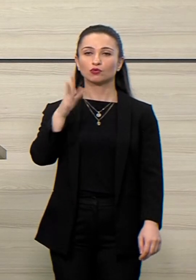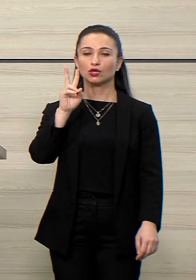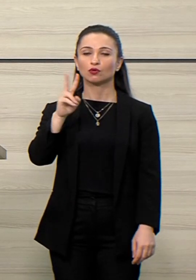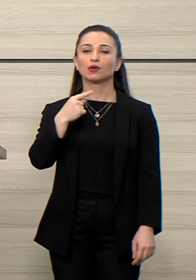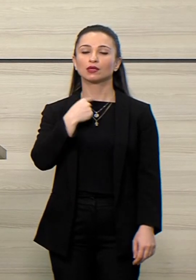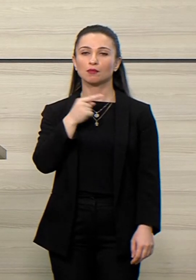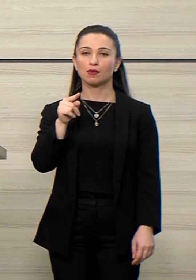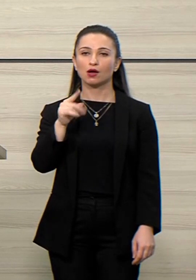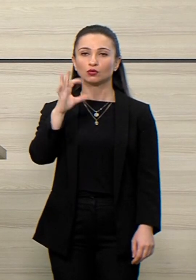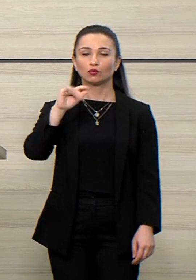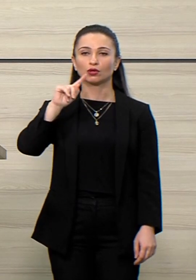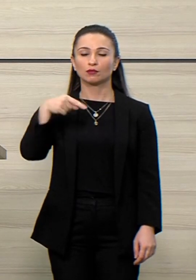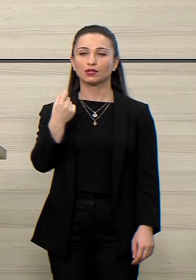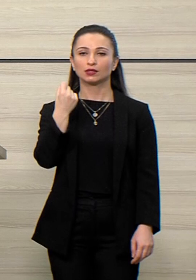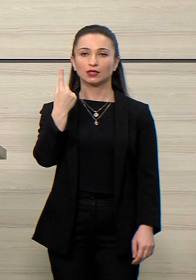2052 ხმა,